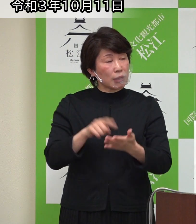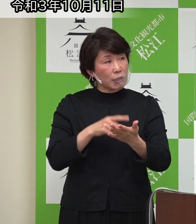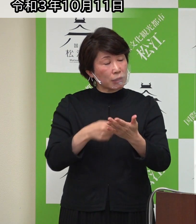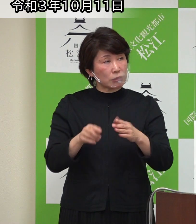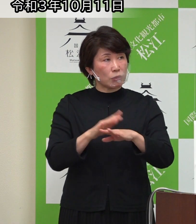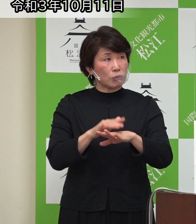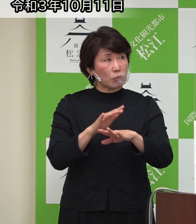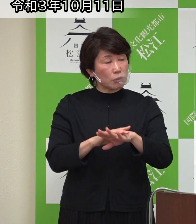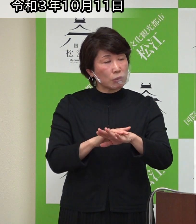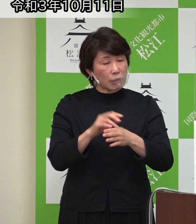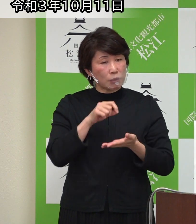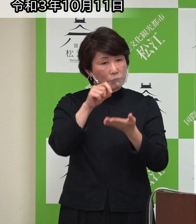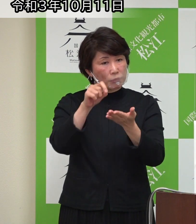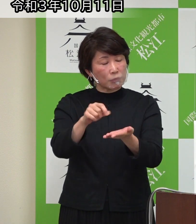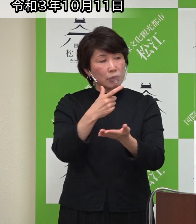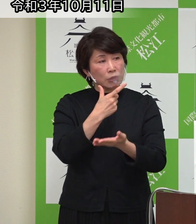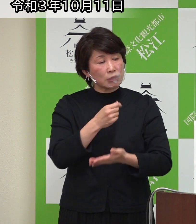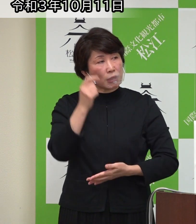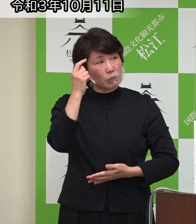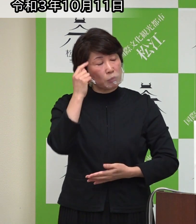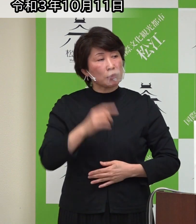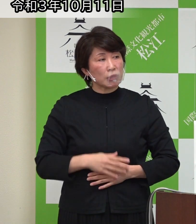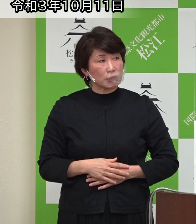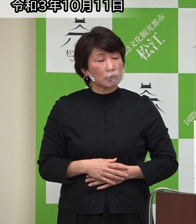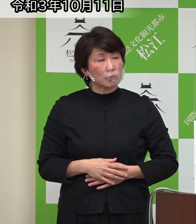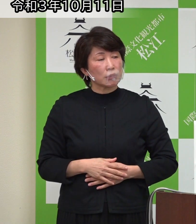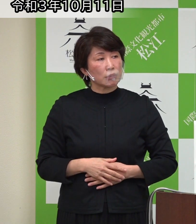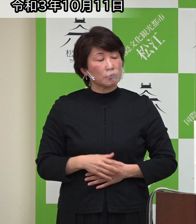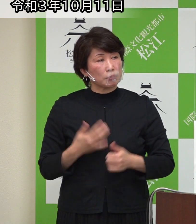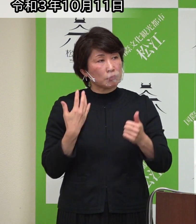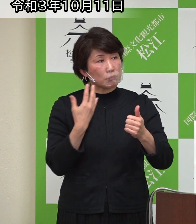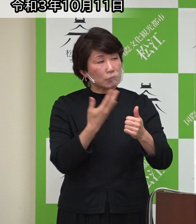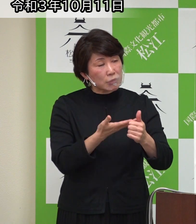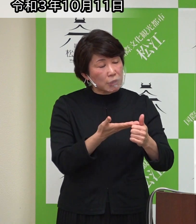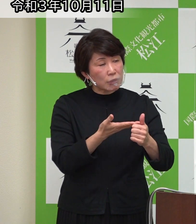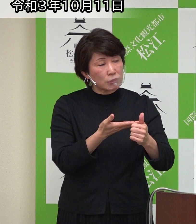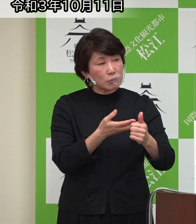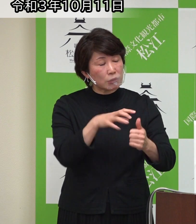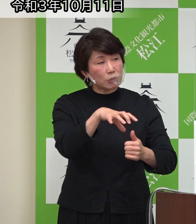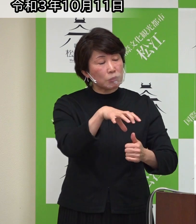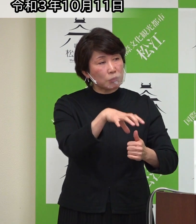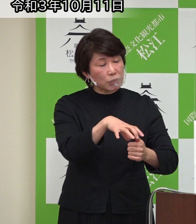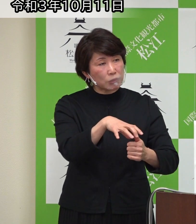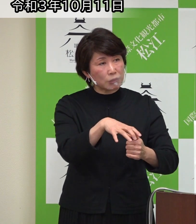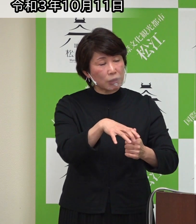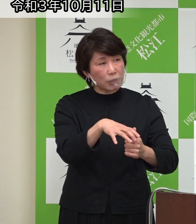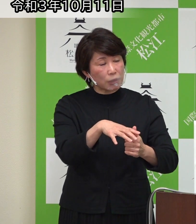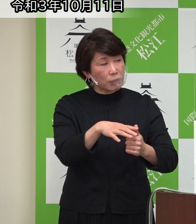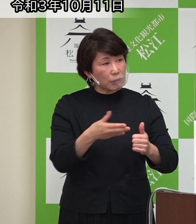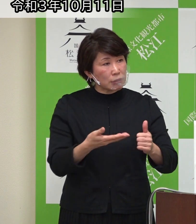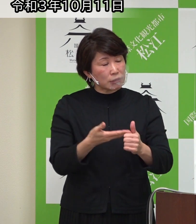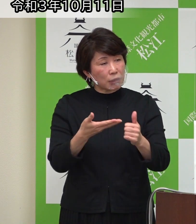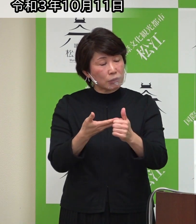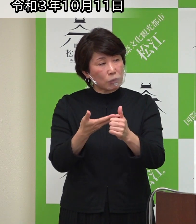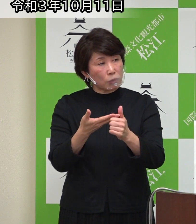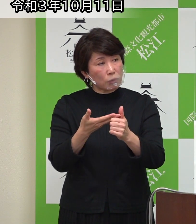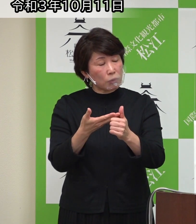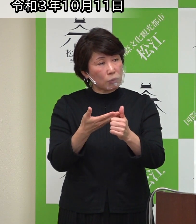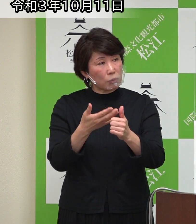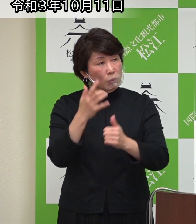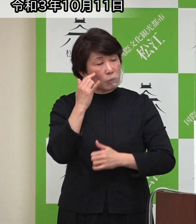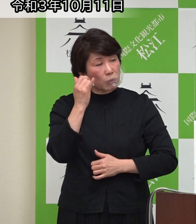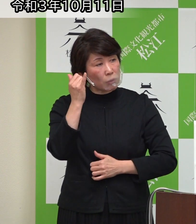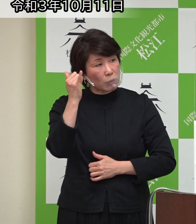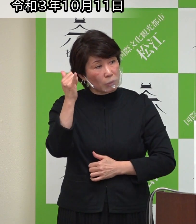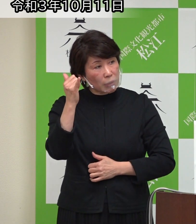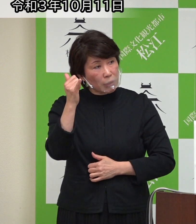ところです。 今回あの、委託先として新たに里親をというお話だったんですけども、はい、あの、その